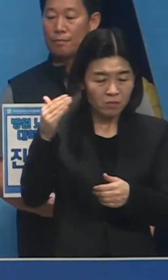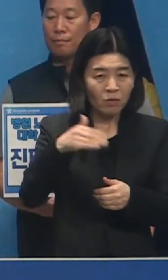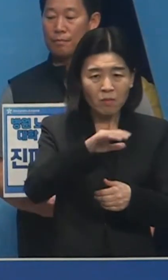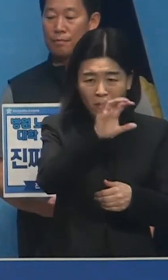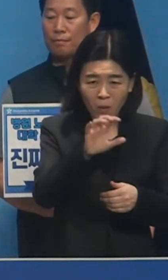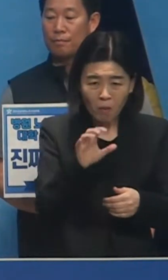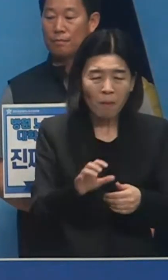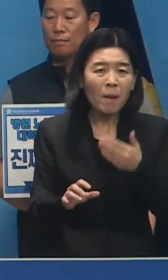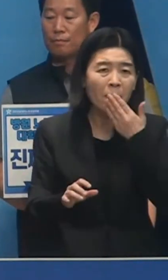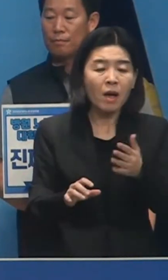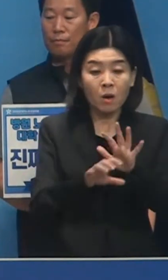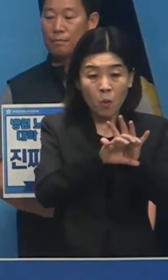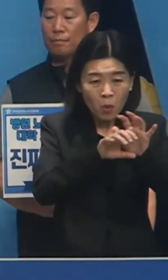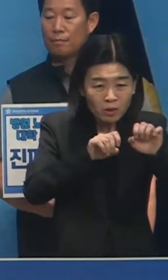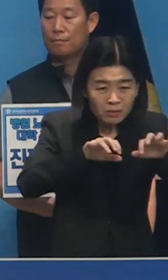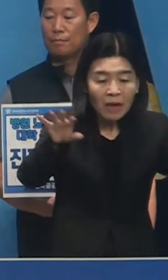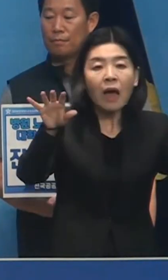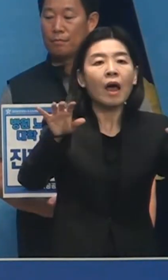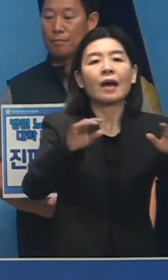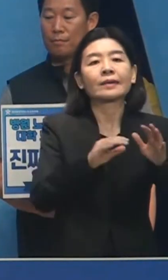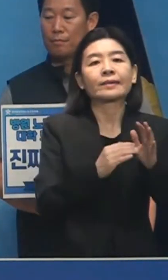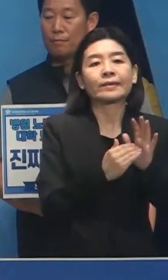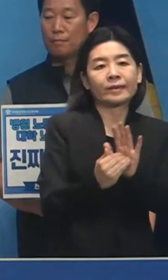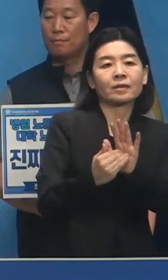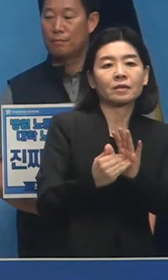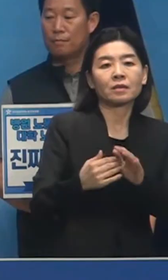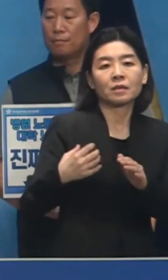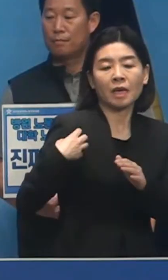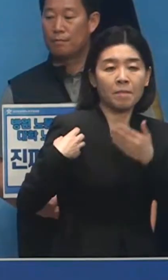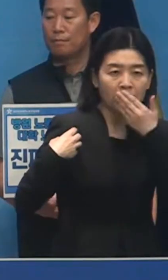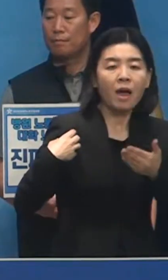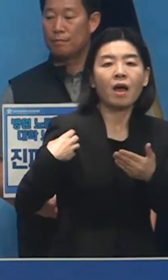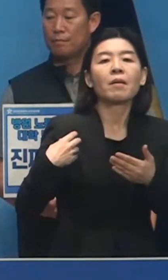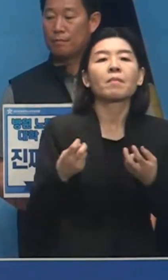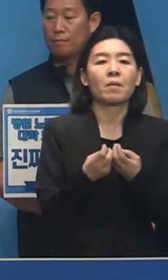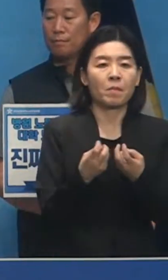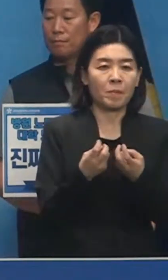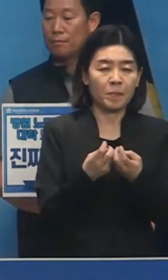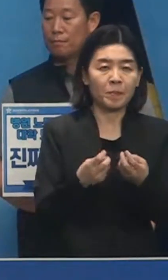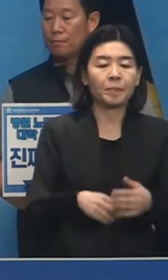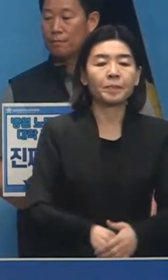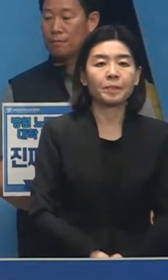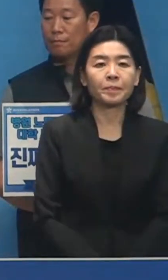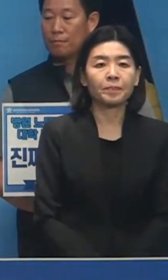코로나와 같은 팬데믹을 견뎌낼 수 있는 든든한 보호입니다.